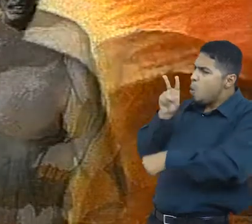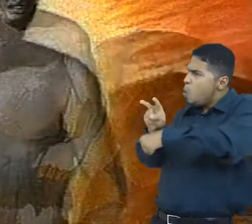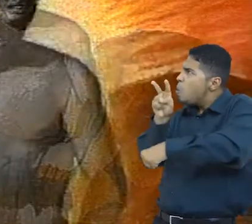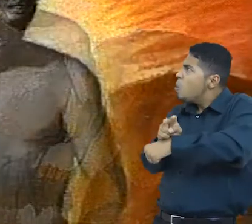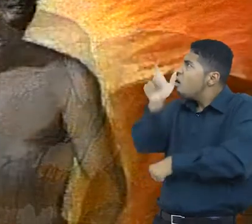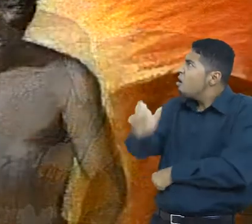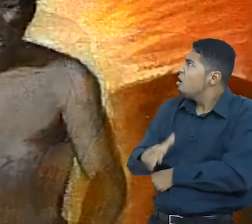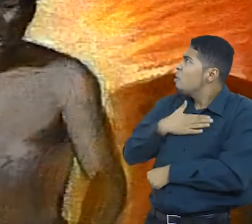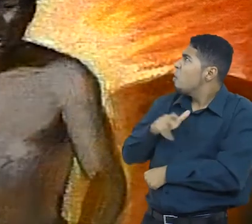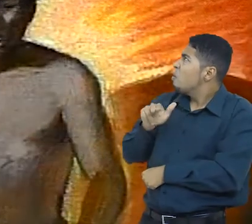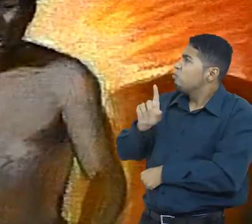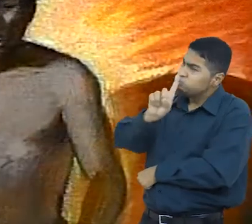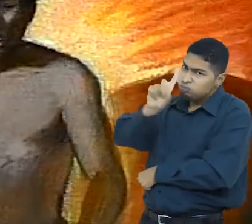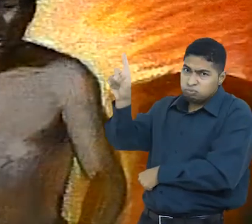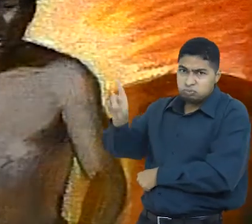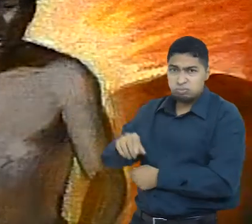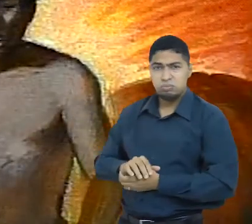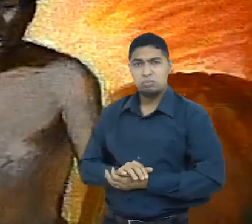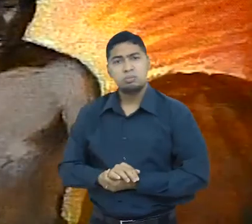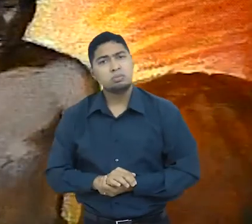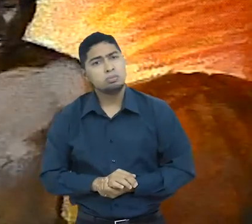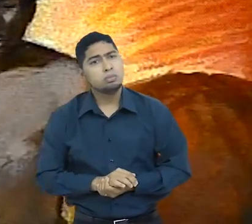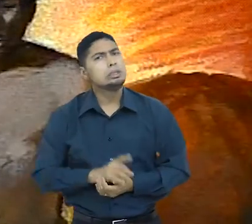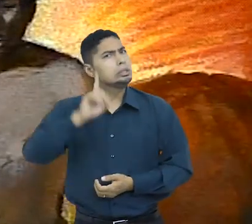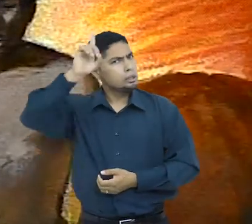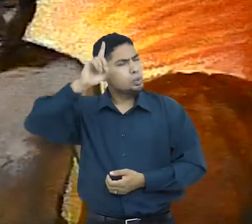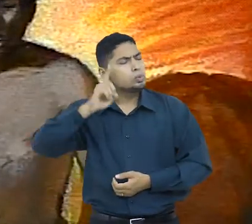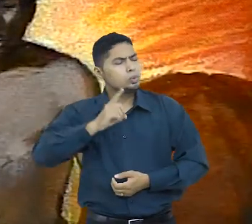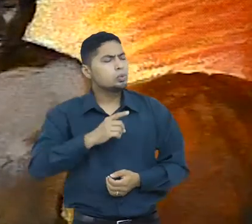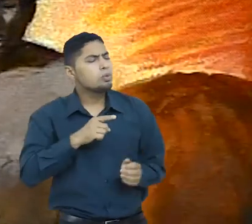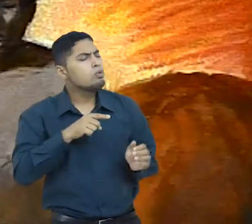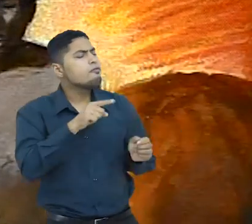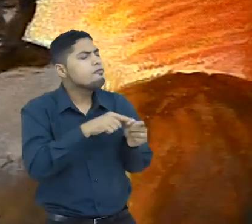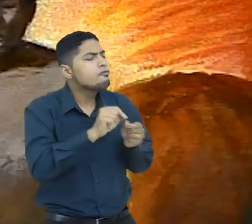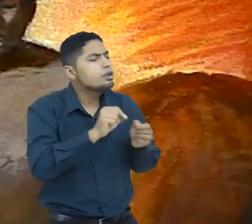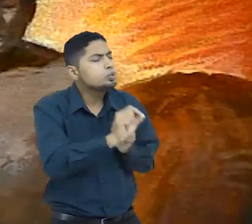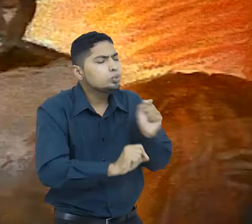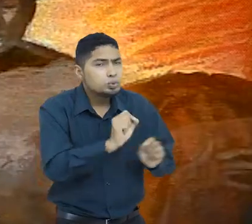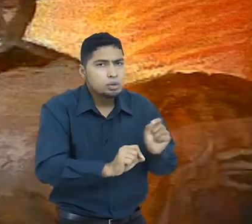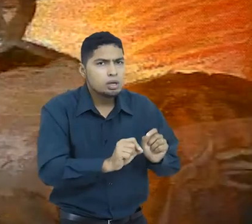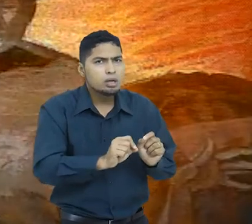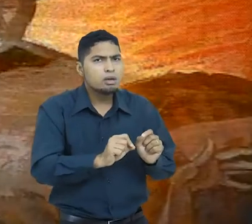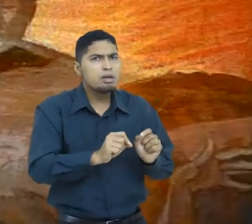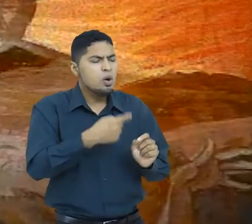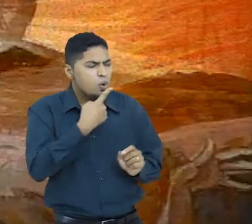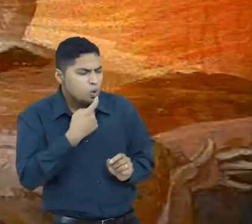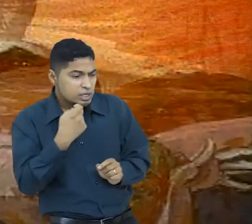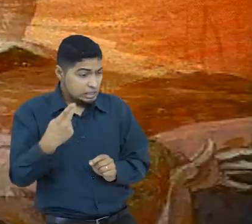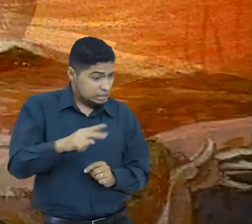acaso serei eu guardador do meu irmão? Deus insistiu: O que é que você fez? O sangue do seu